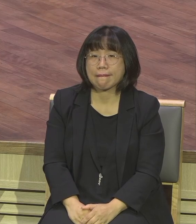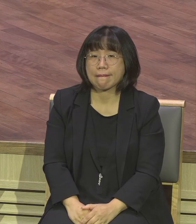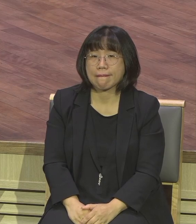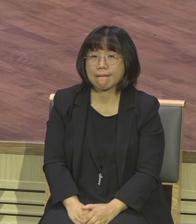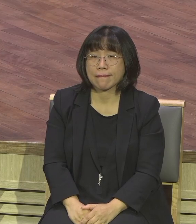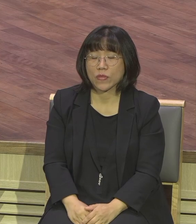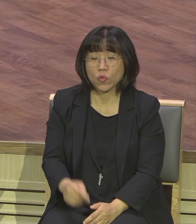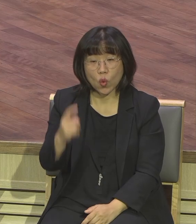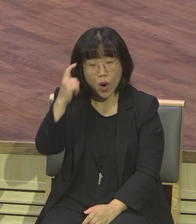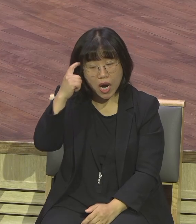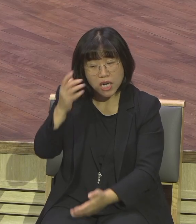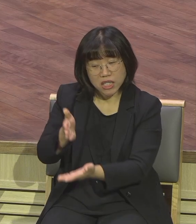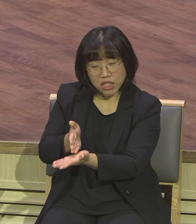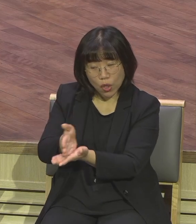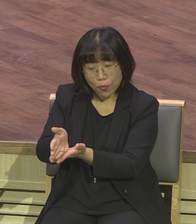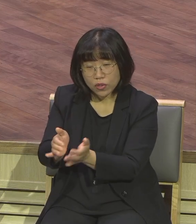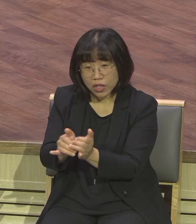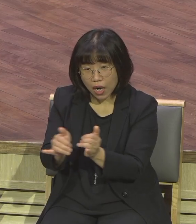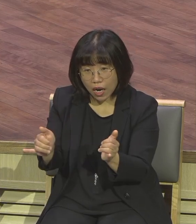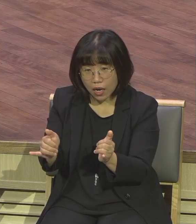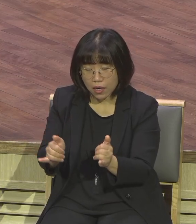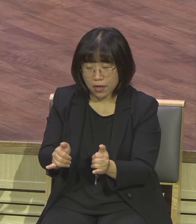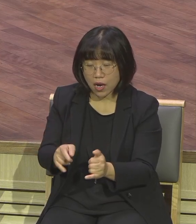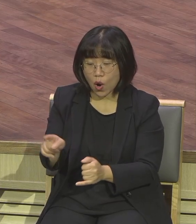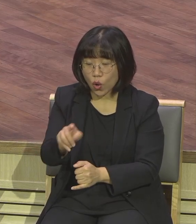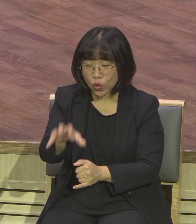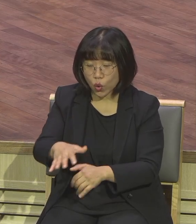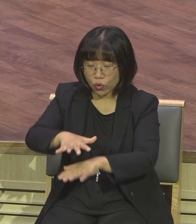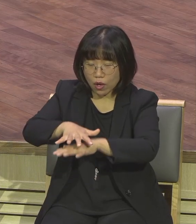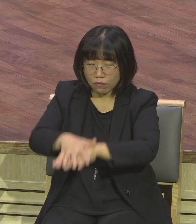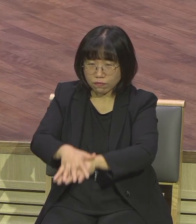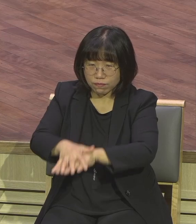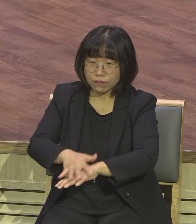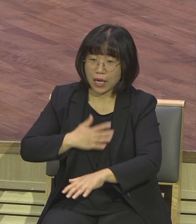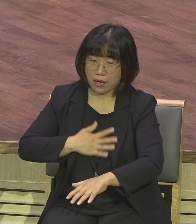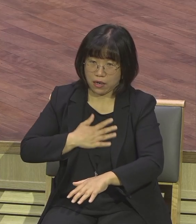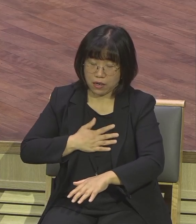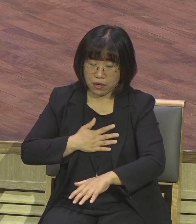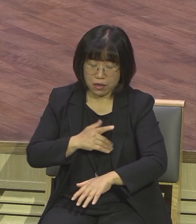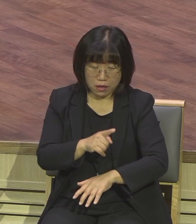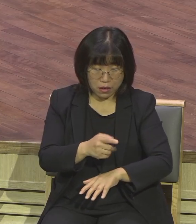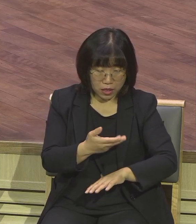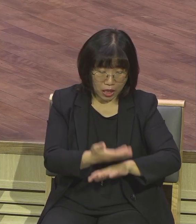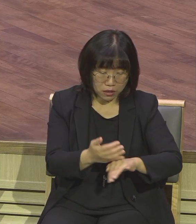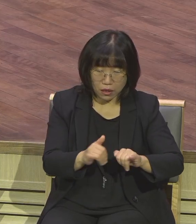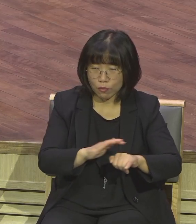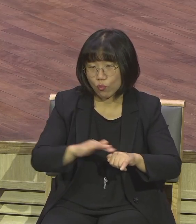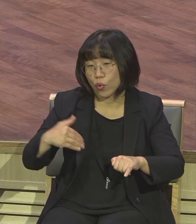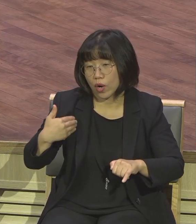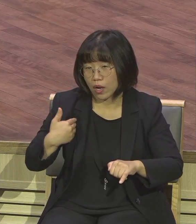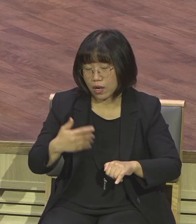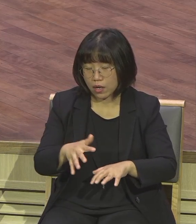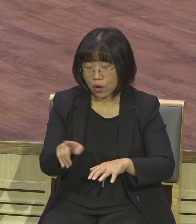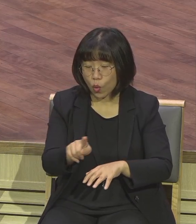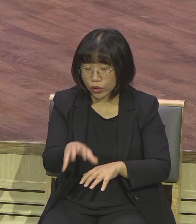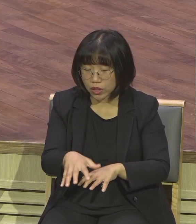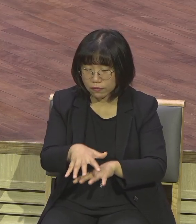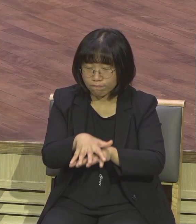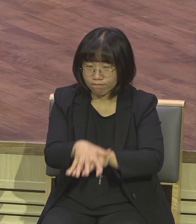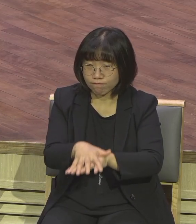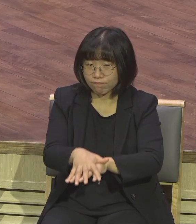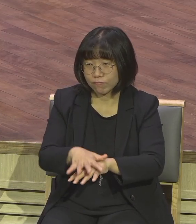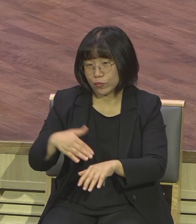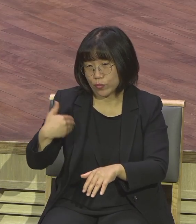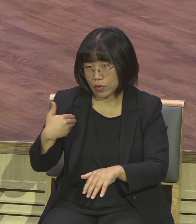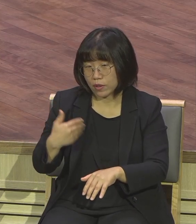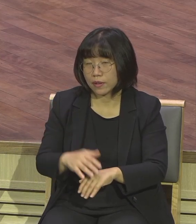사람이 전문가가 아니면 자리를 잘 모르잖아요. 위치를 잘 몰라요. 어디를 눌려야 될지 말이에요. 근데 심폐소생할